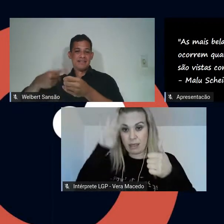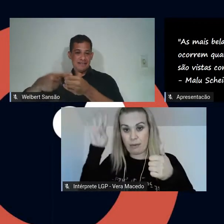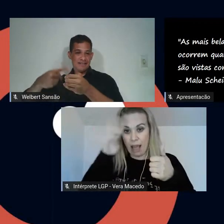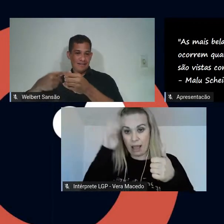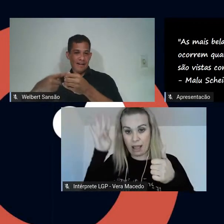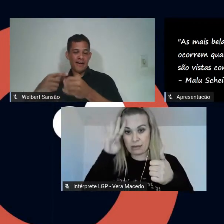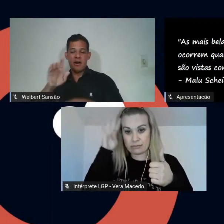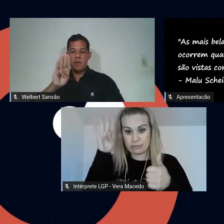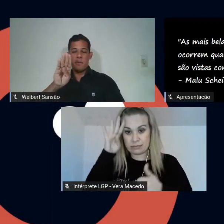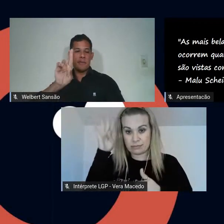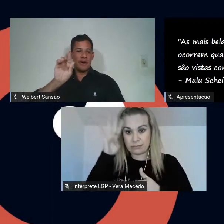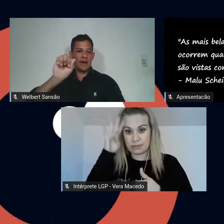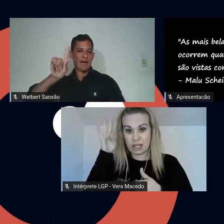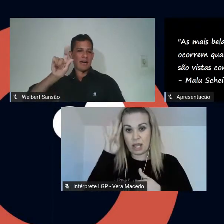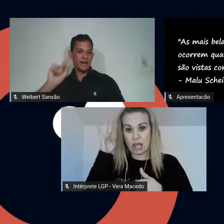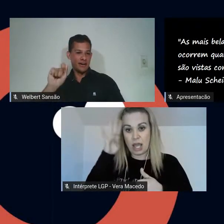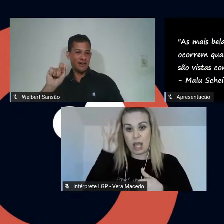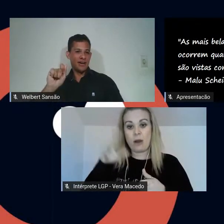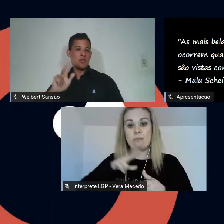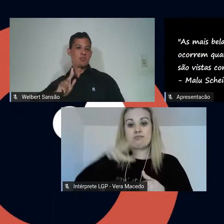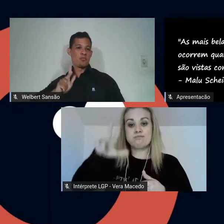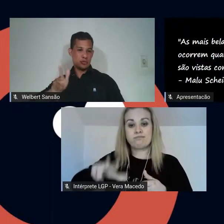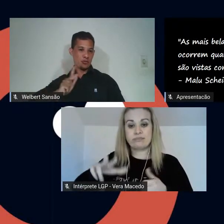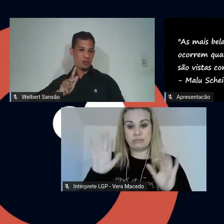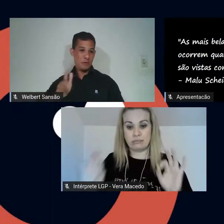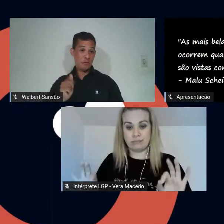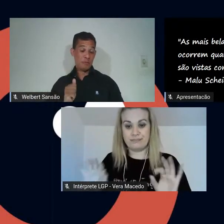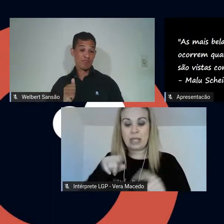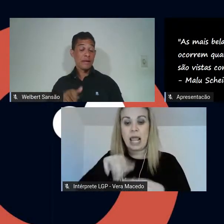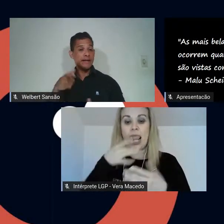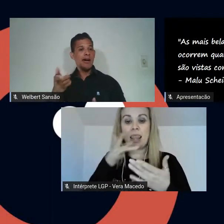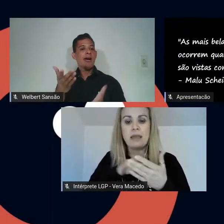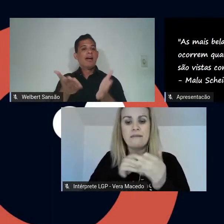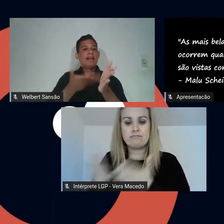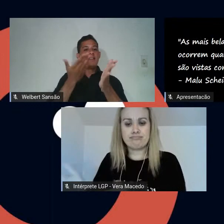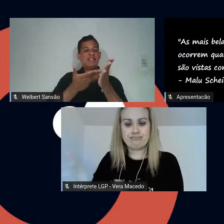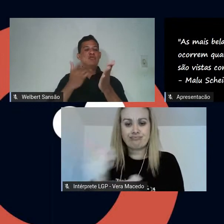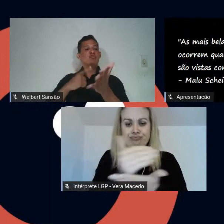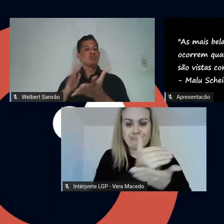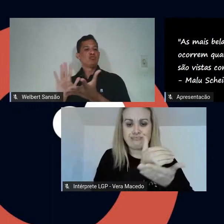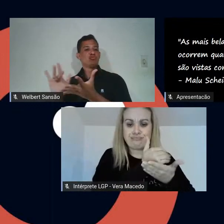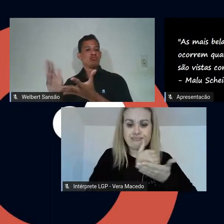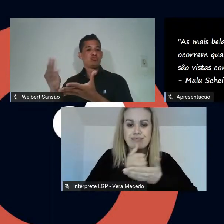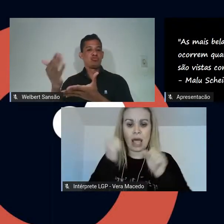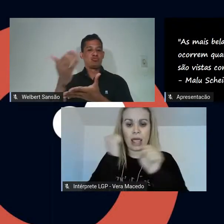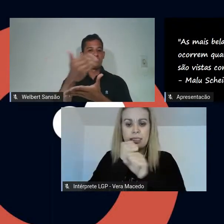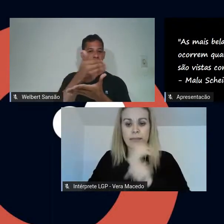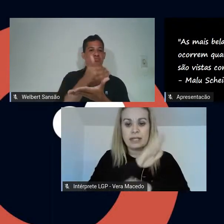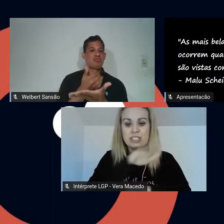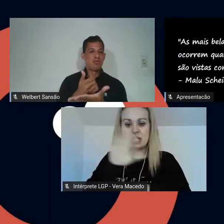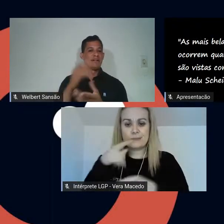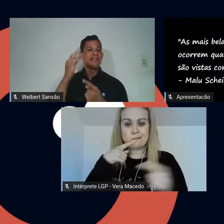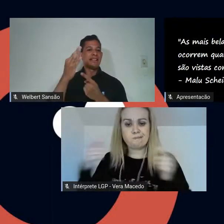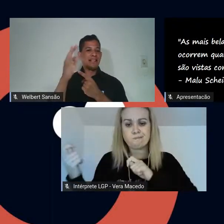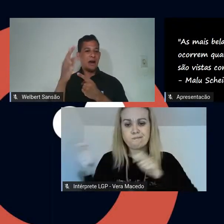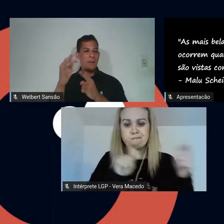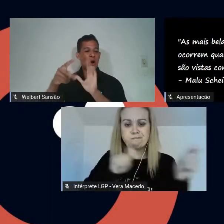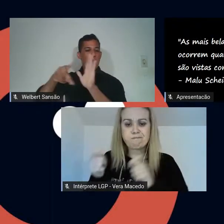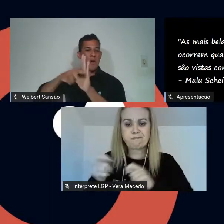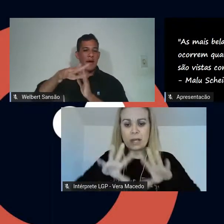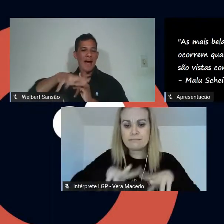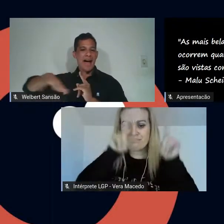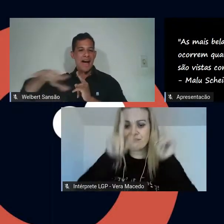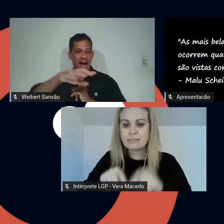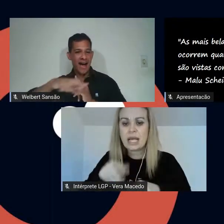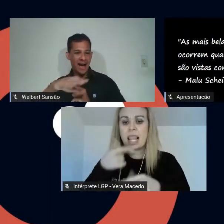Portugal. Este livro reúne trabalhos científicos que discutem as questões que envolvem as